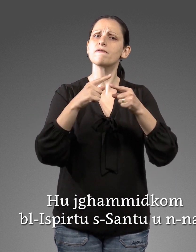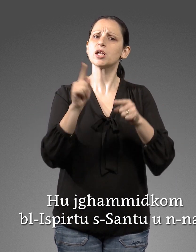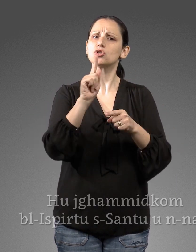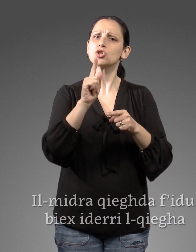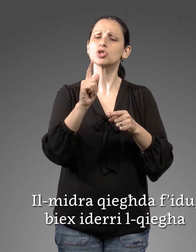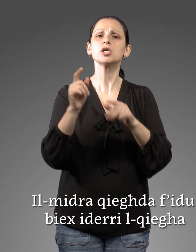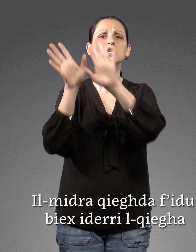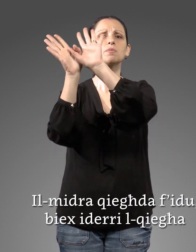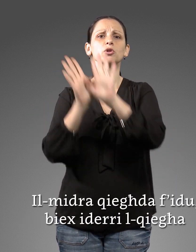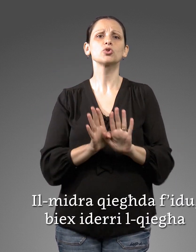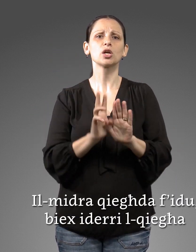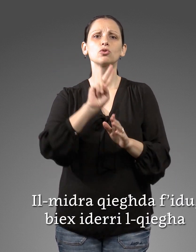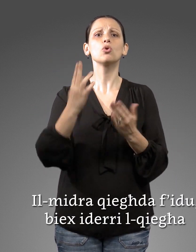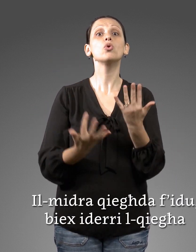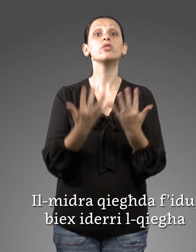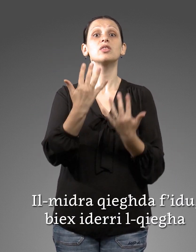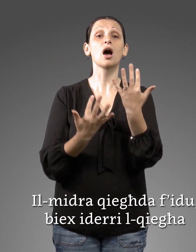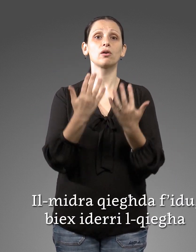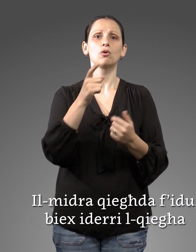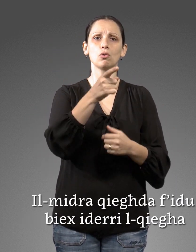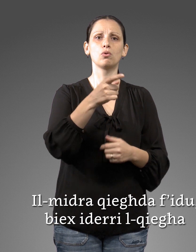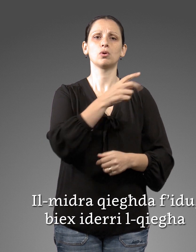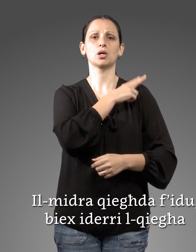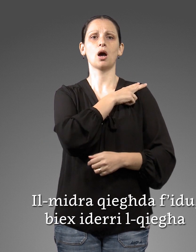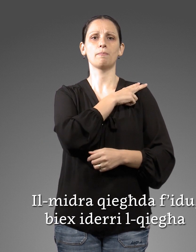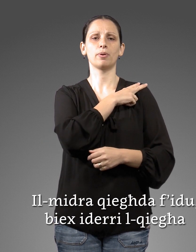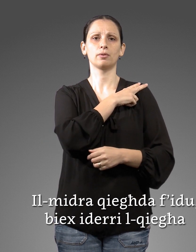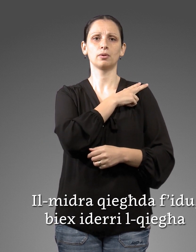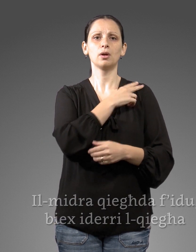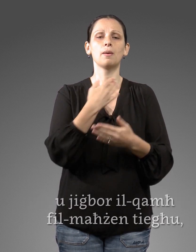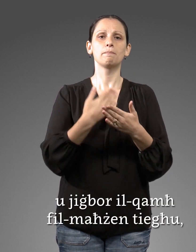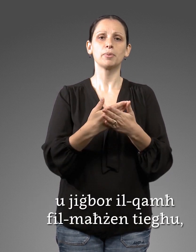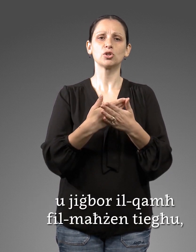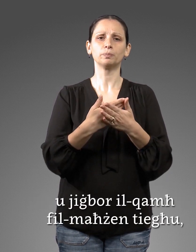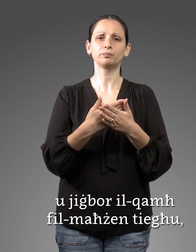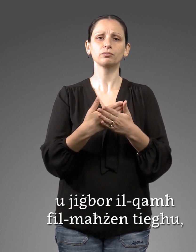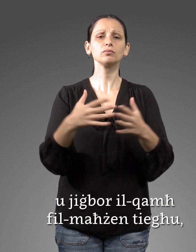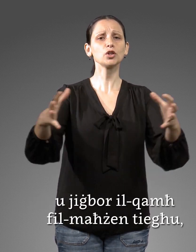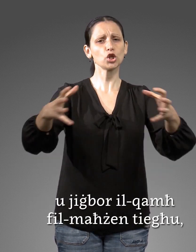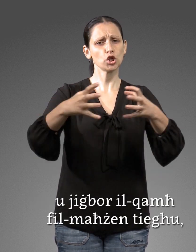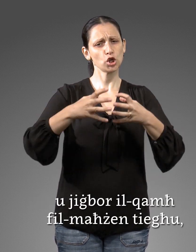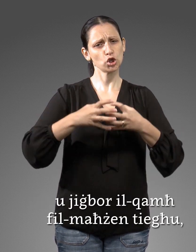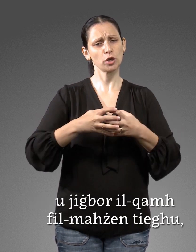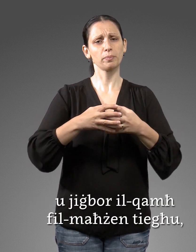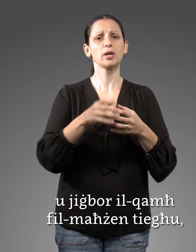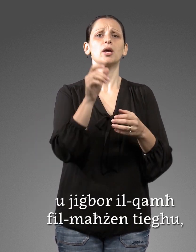Il-midra għada fidu Bixi darri l-ija Ujijbor il-qamħ fil-mahzen Tijow